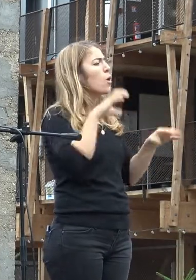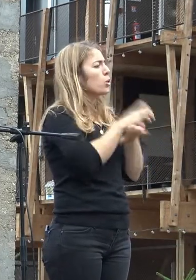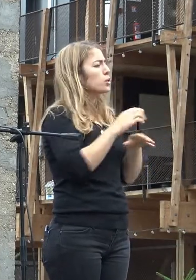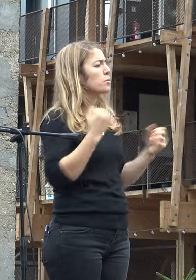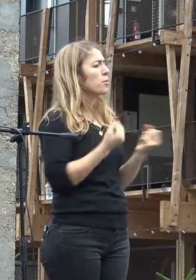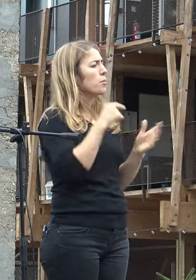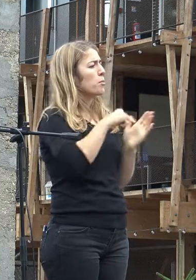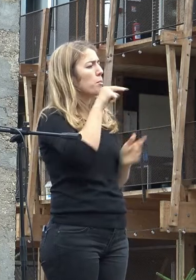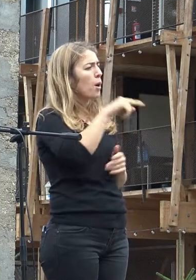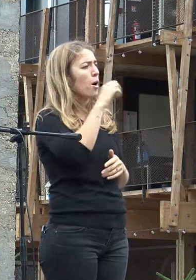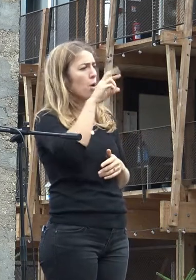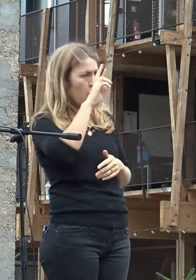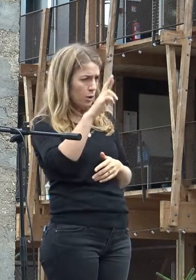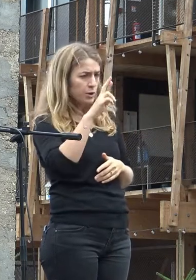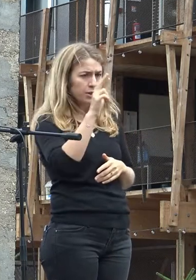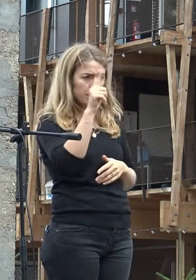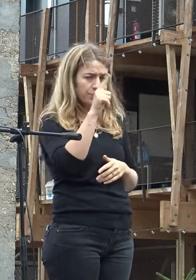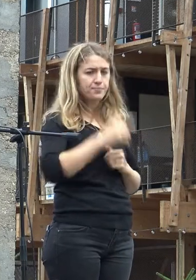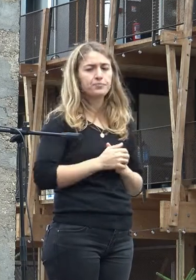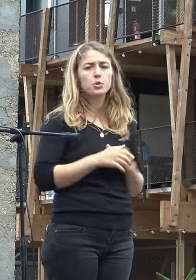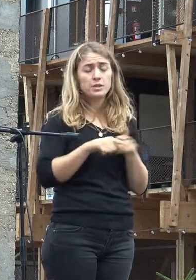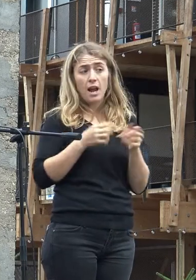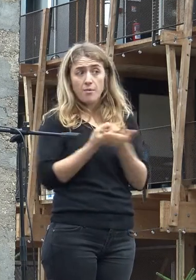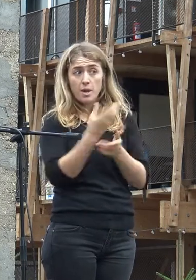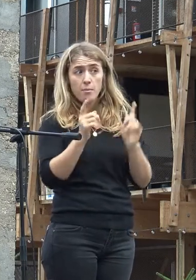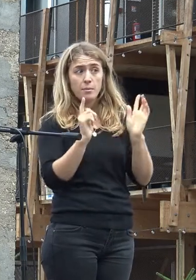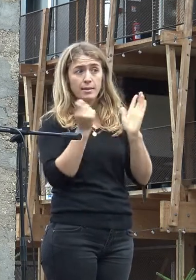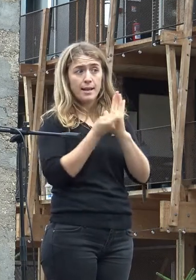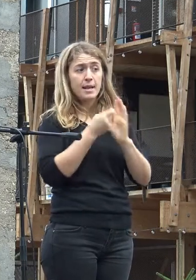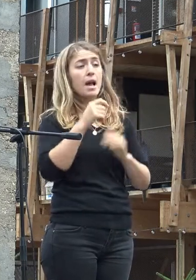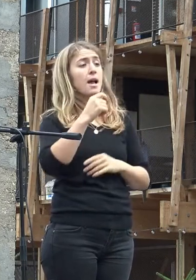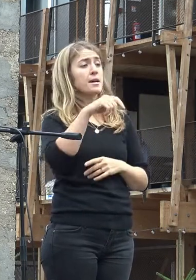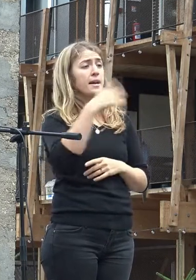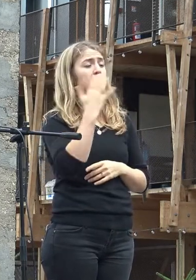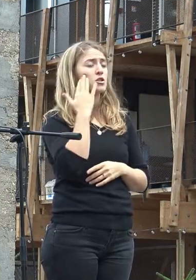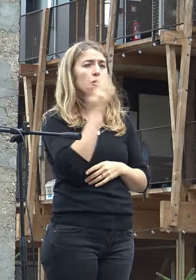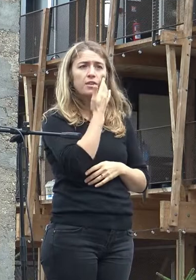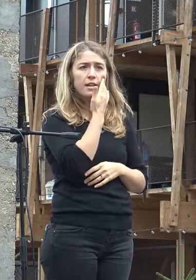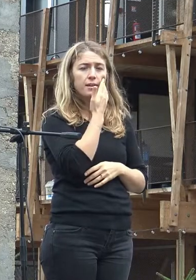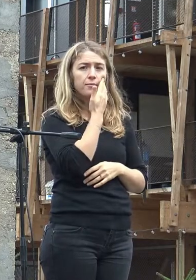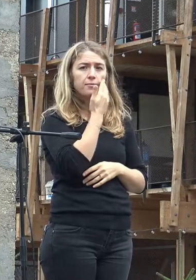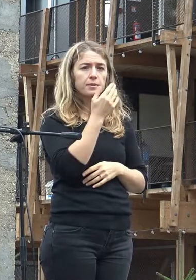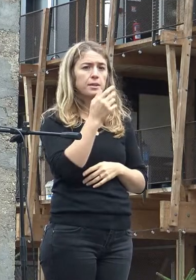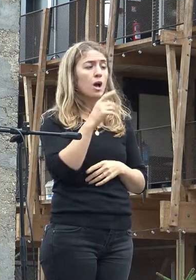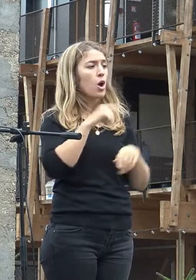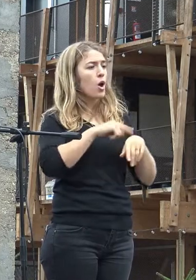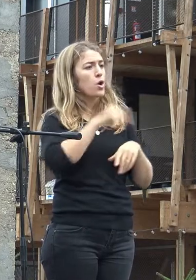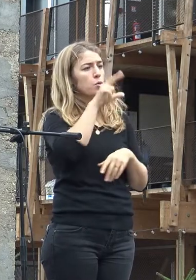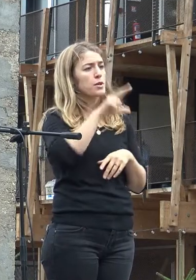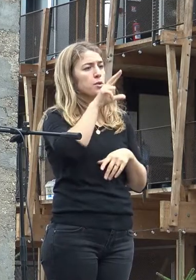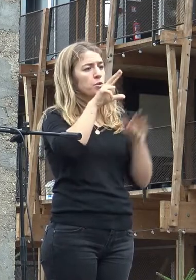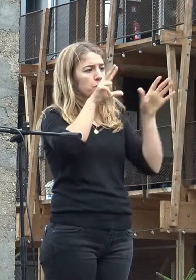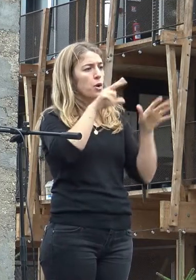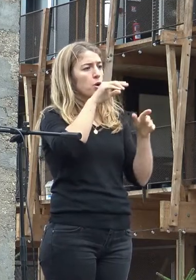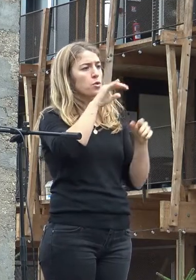Et je viens donner une information importante que vous pouvez tous noter dans vos agendas. Le mardi 15 janvier, de 20h30 à